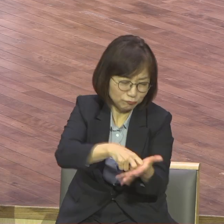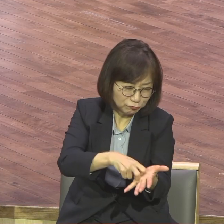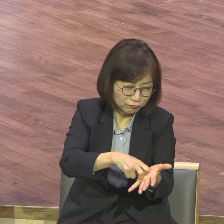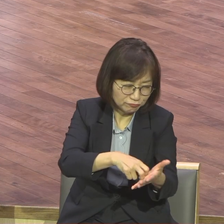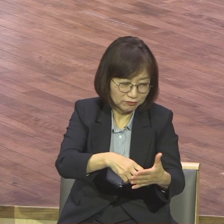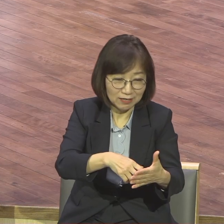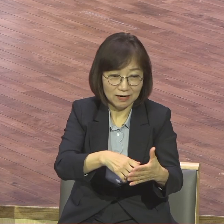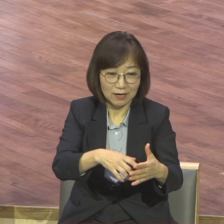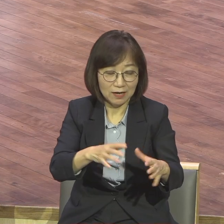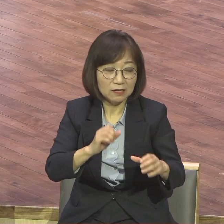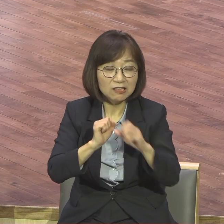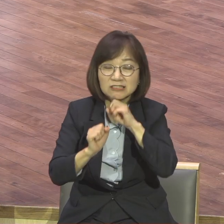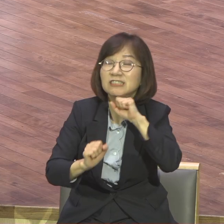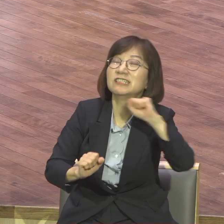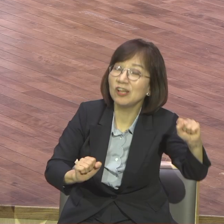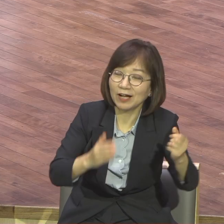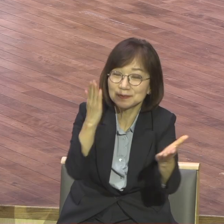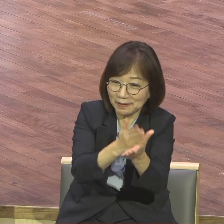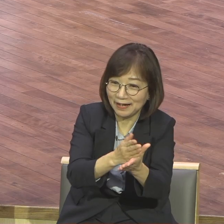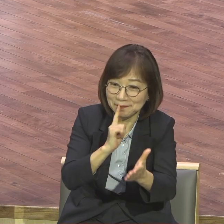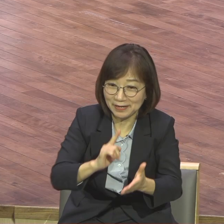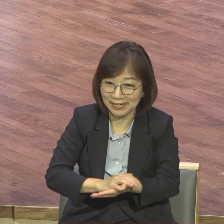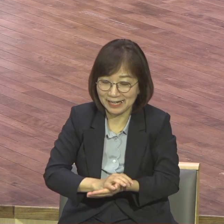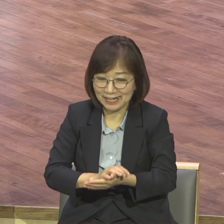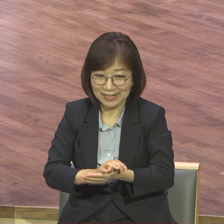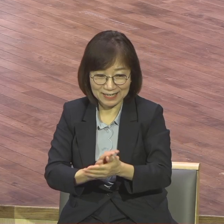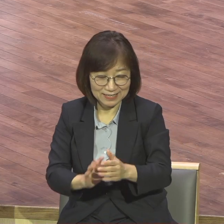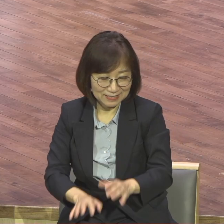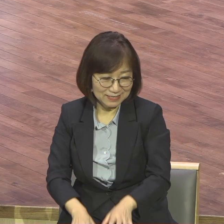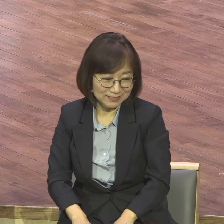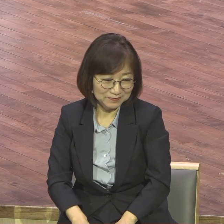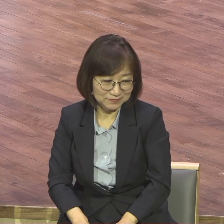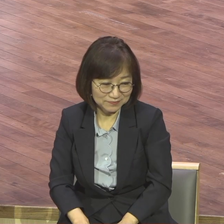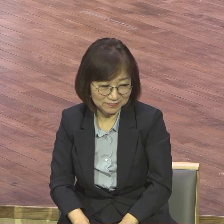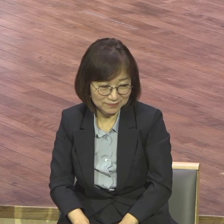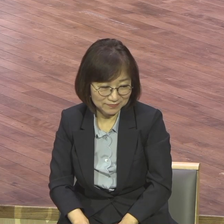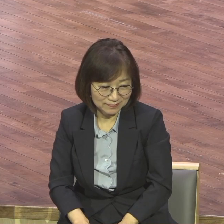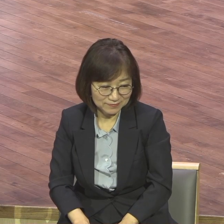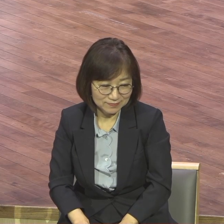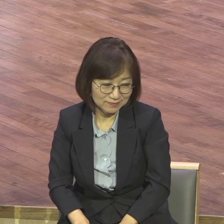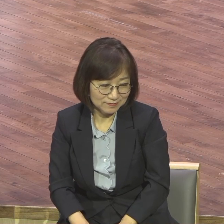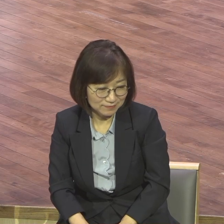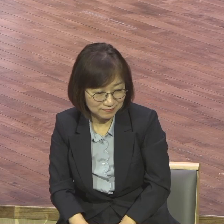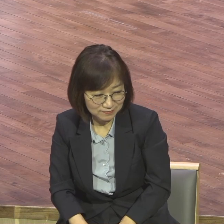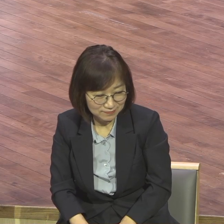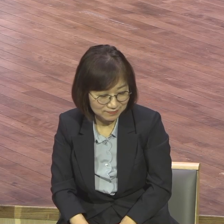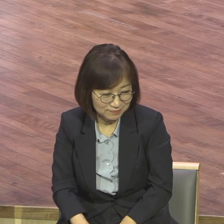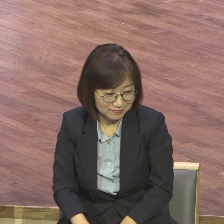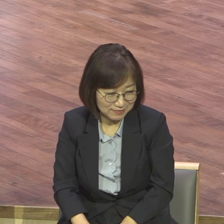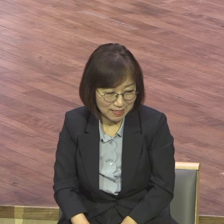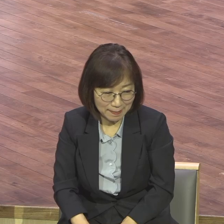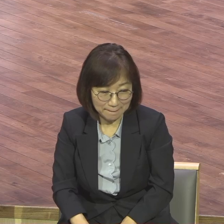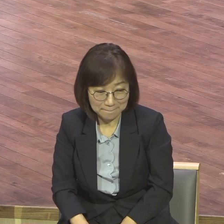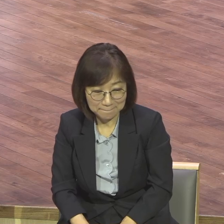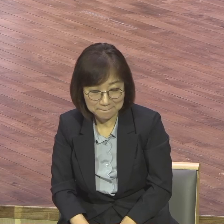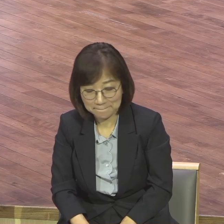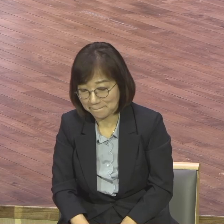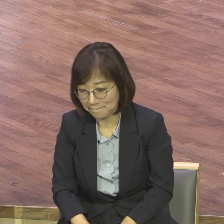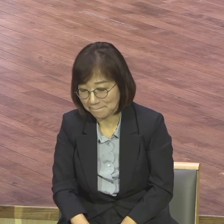있습니다. 그러면서 신앙의 본질에 대해서 접근하는데 종교적 어느